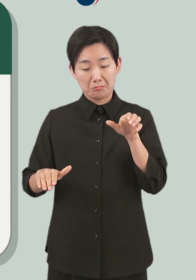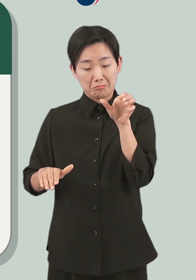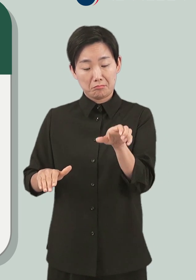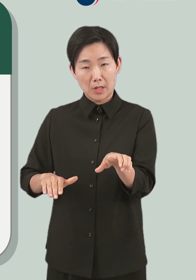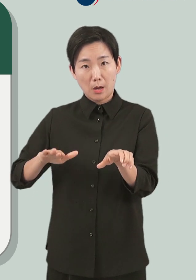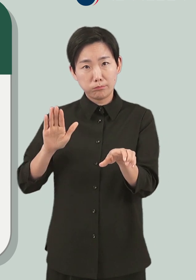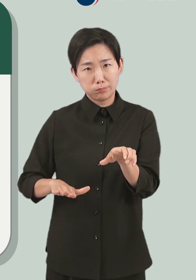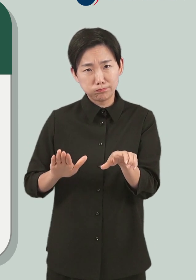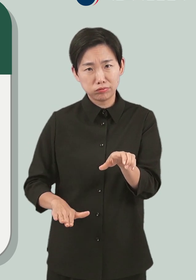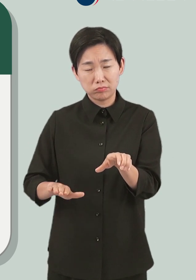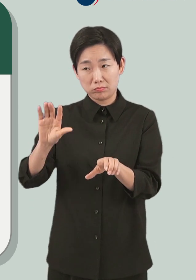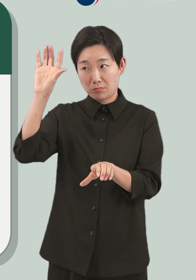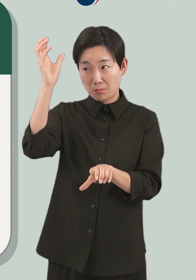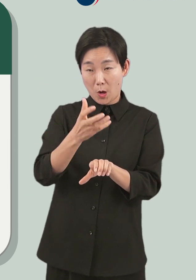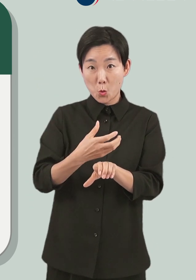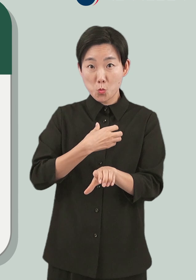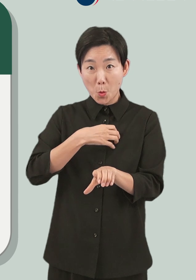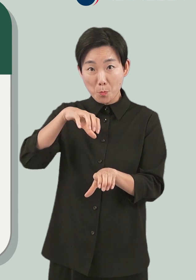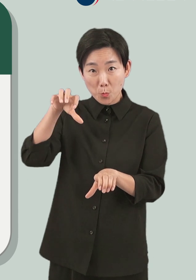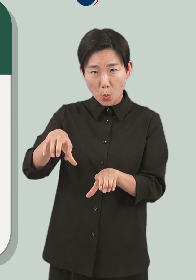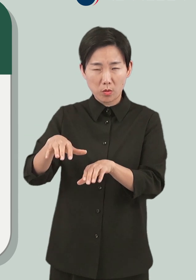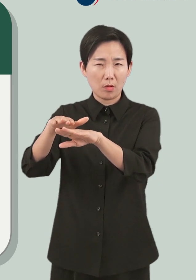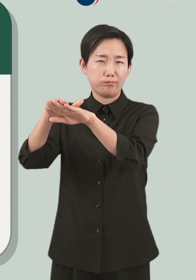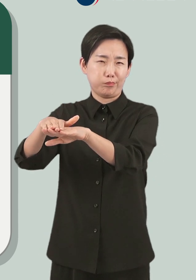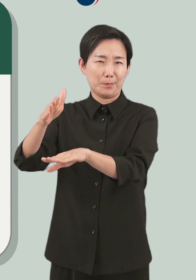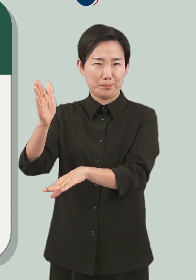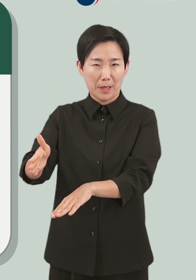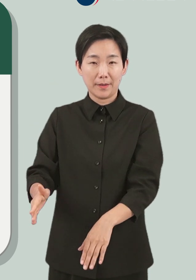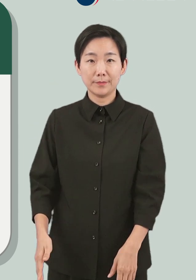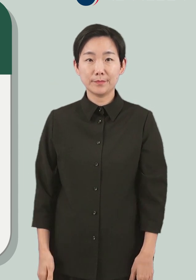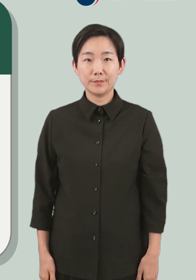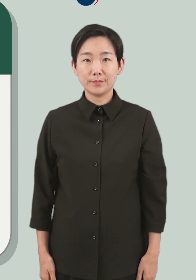기기를 사용하는 동안 또는 보관하는 동안 패드가